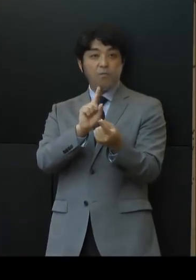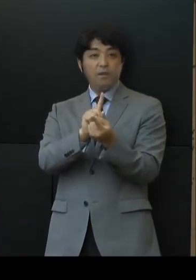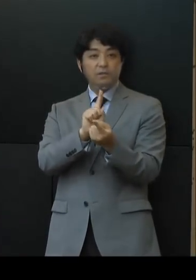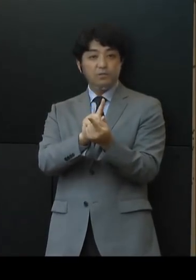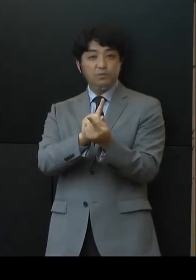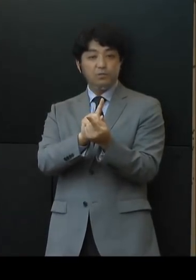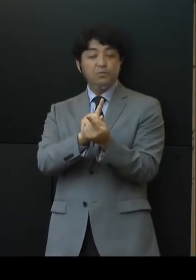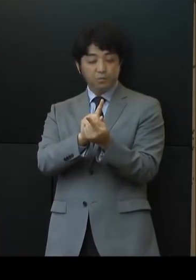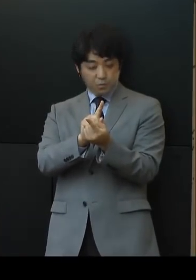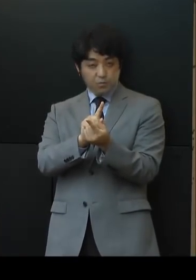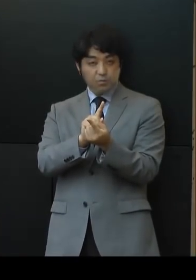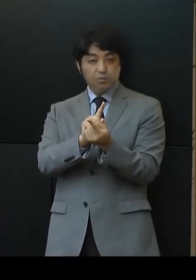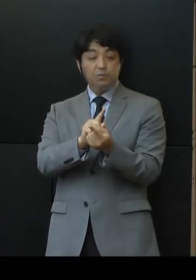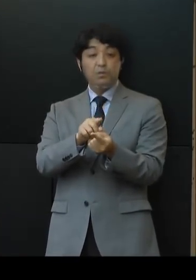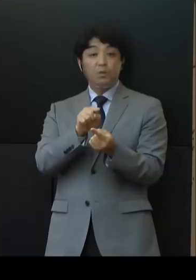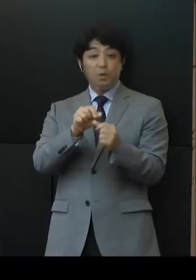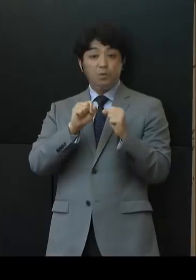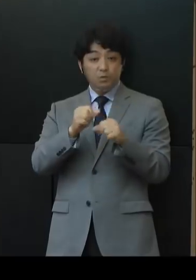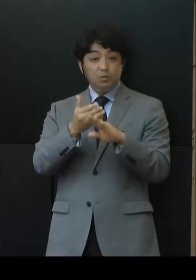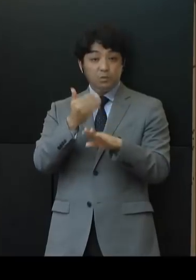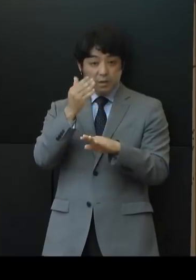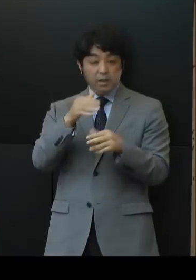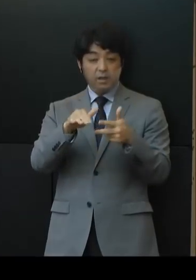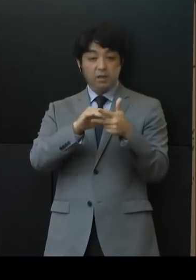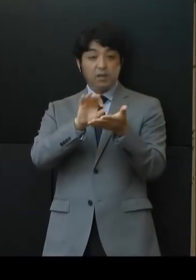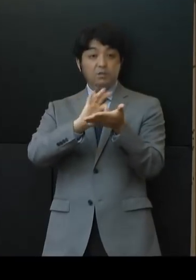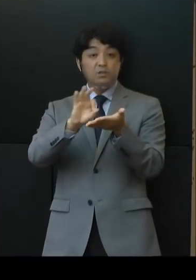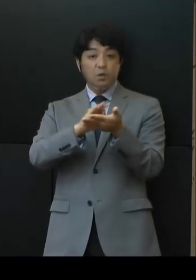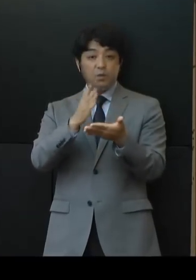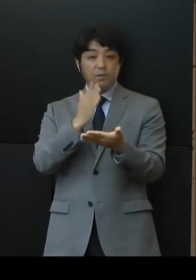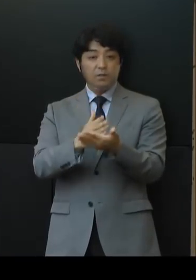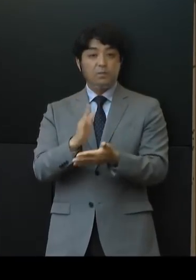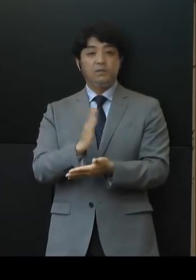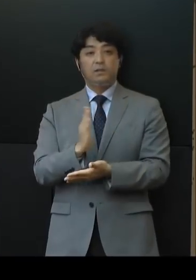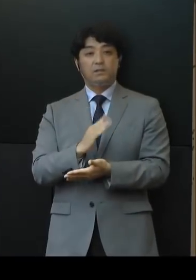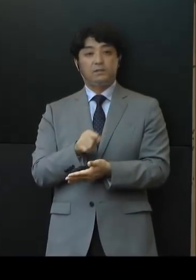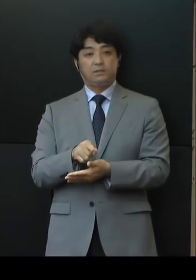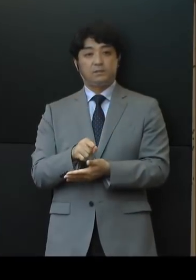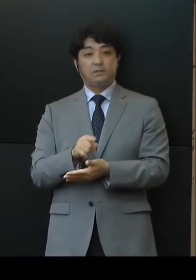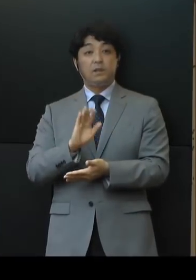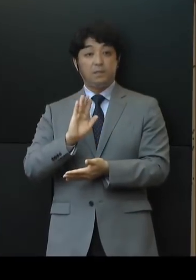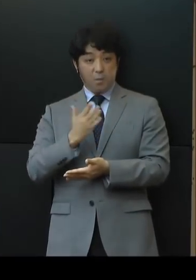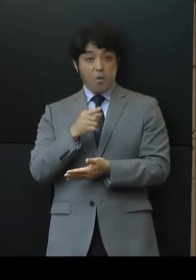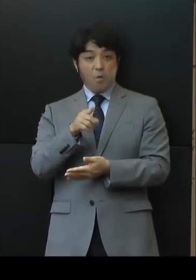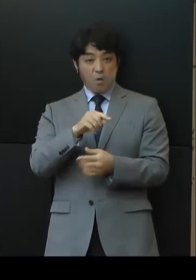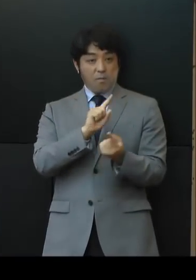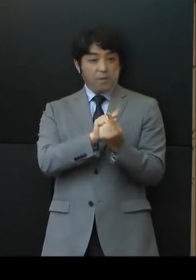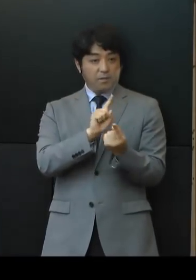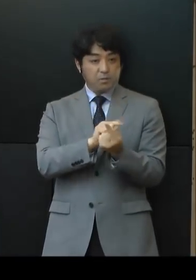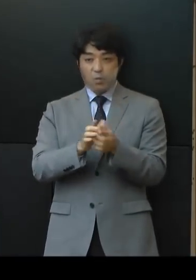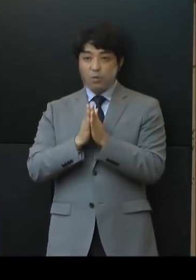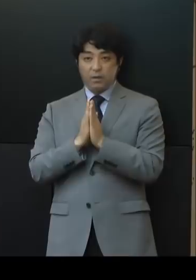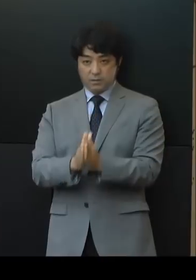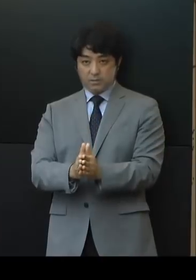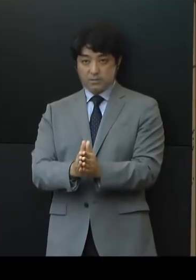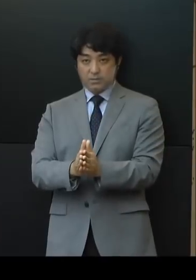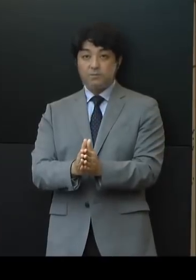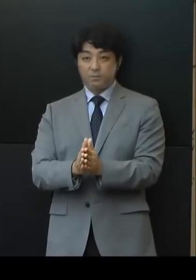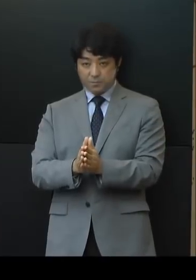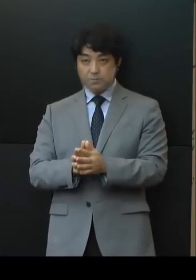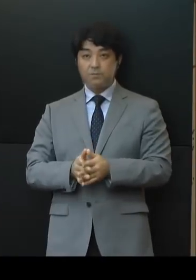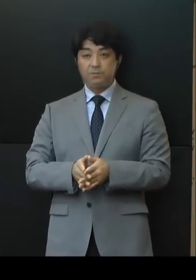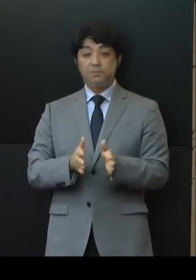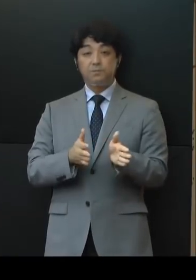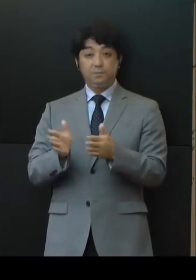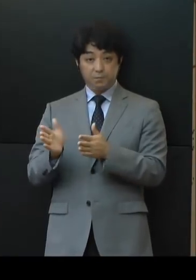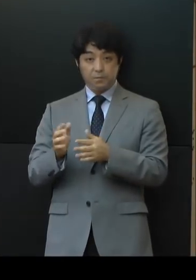使用停止は要請しませんが適切な感染予防対策を講じるよう要請するというものでございます。それから